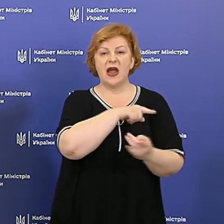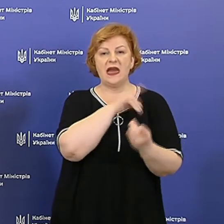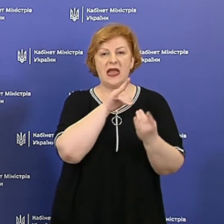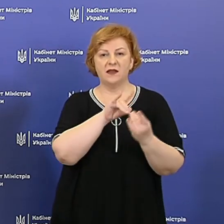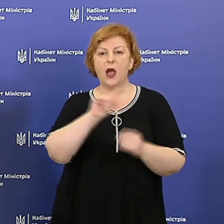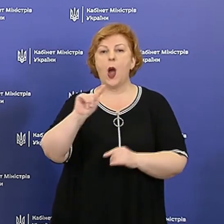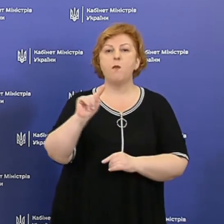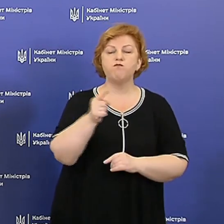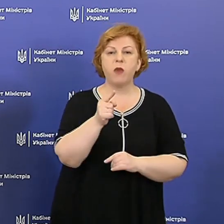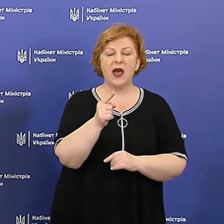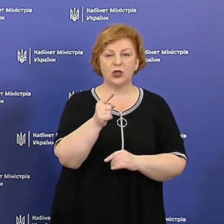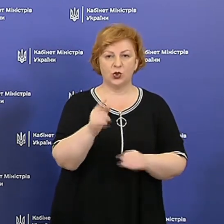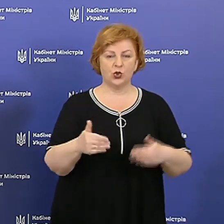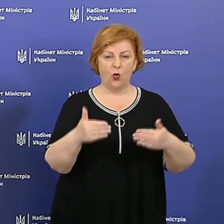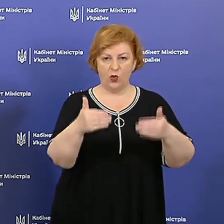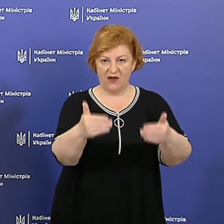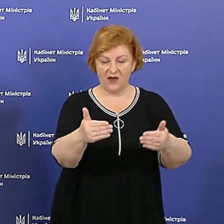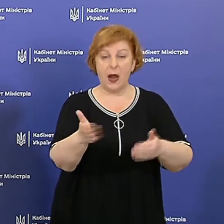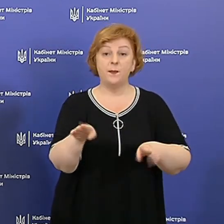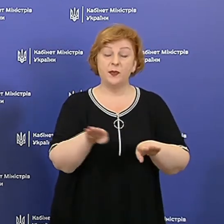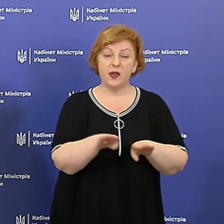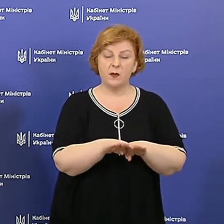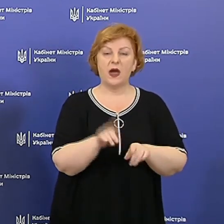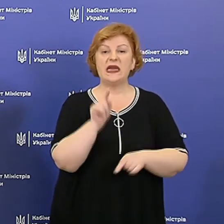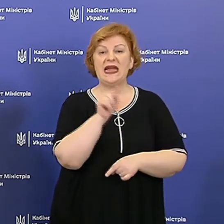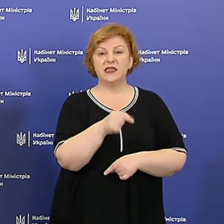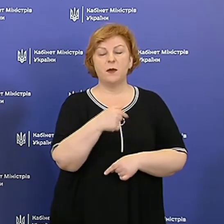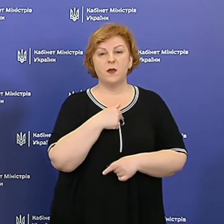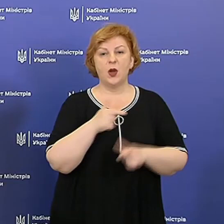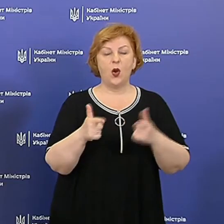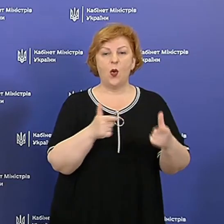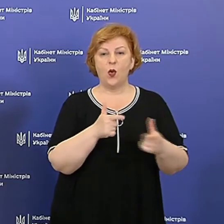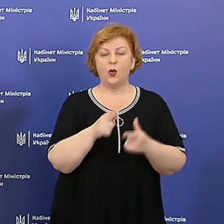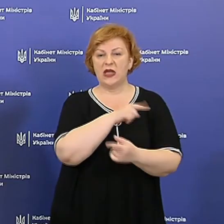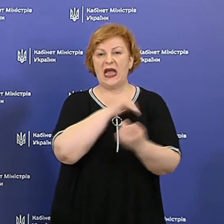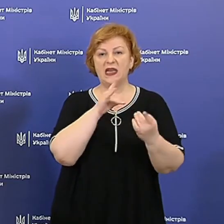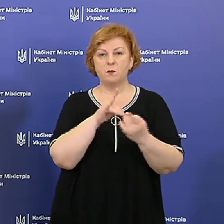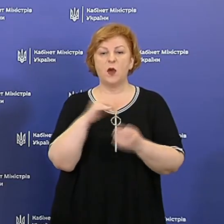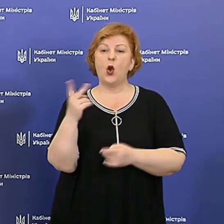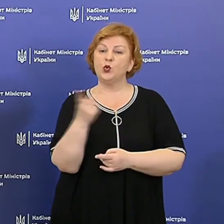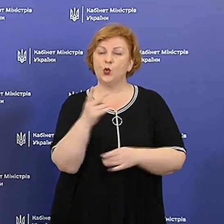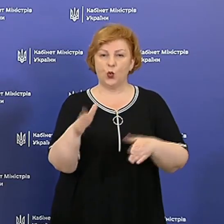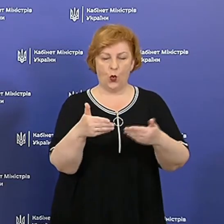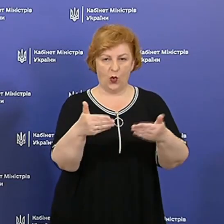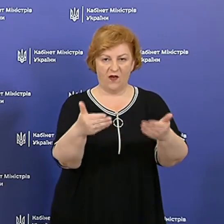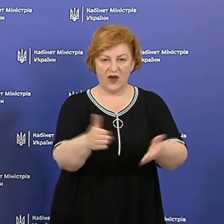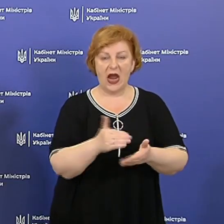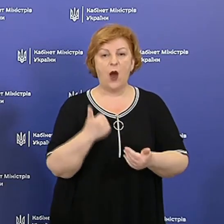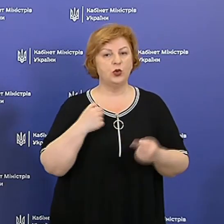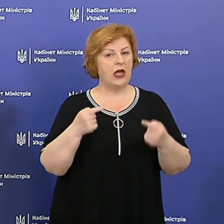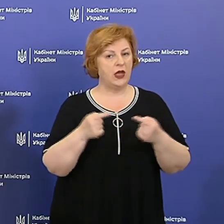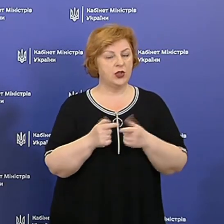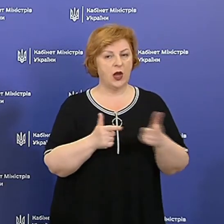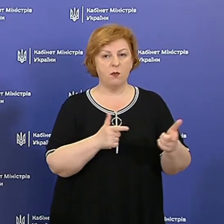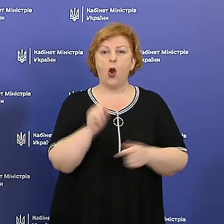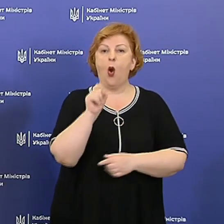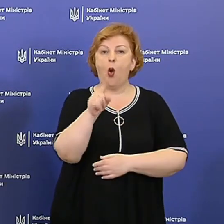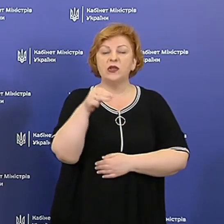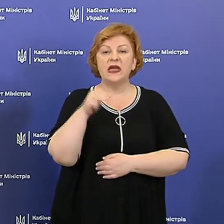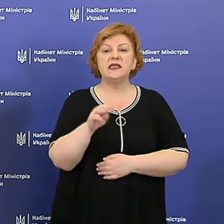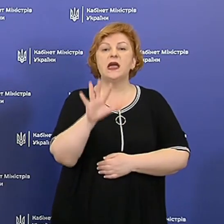хвилі. Паралельно з цим ми готуємо лікарні другої хвилі, і наразі в нас чітко підготовлено